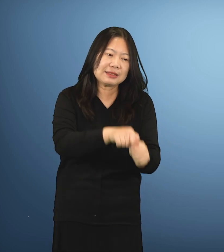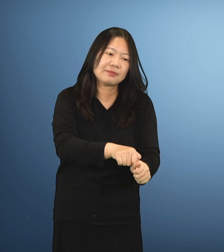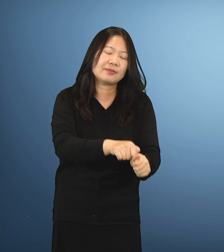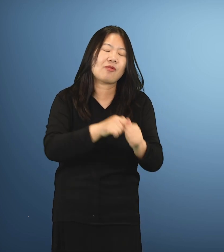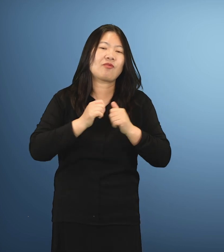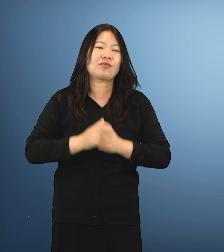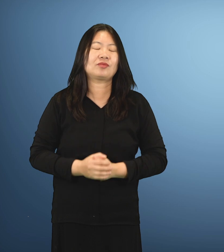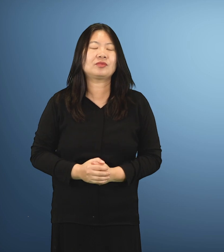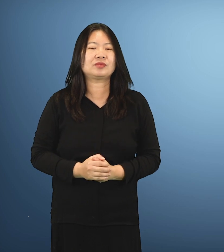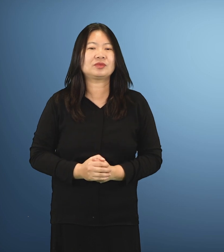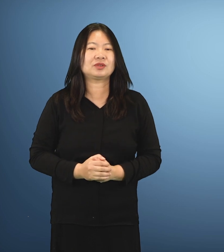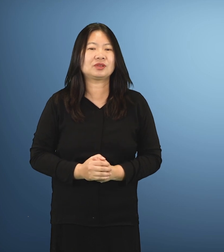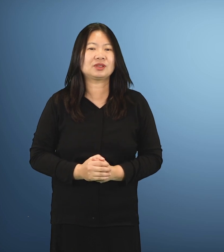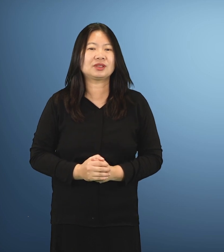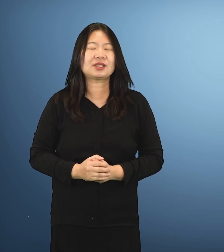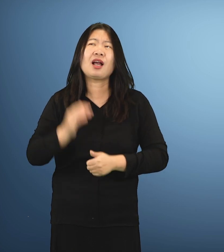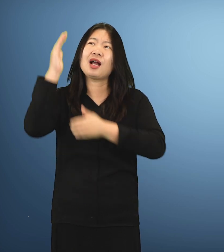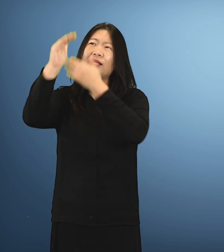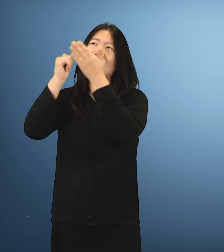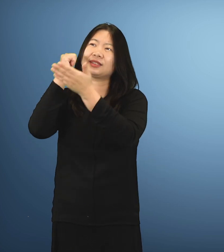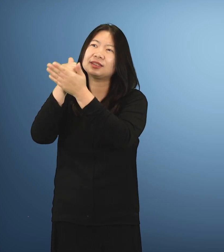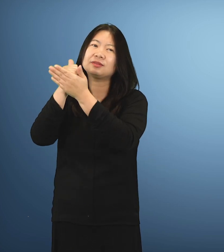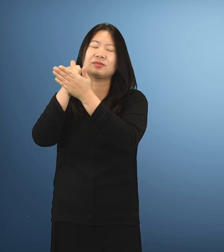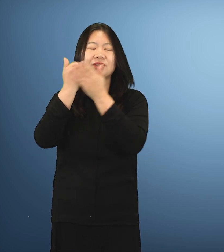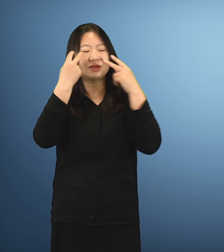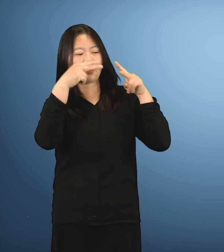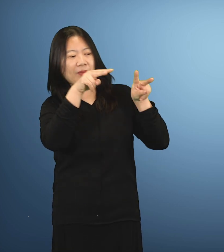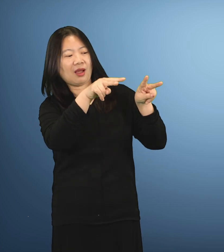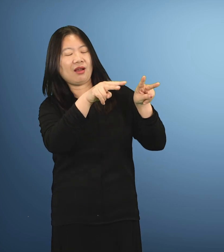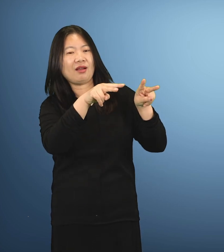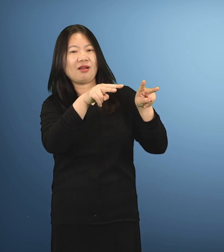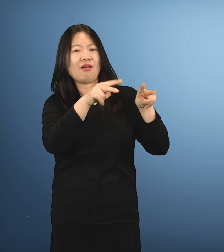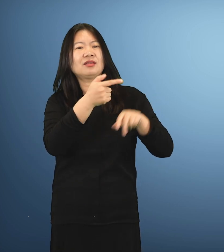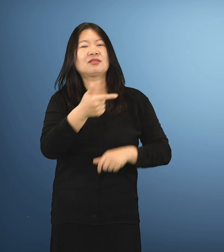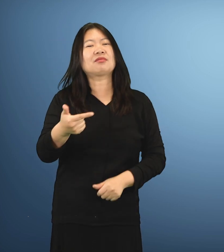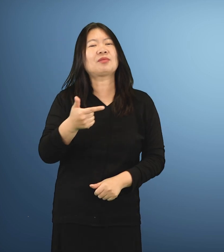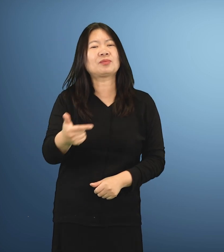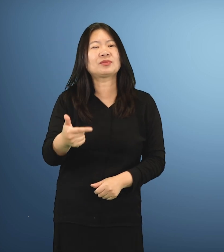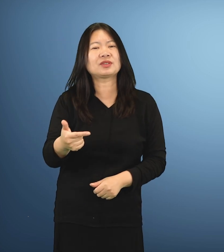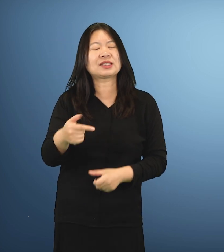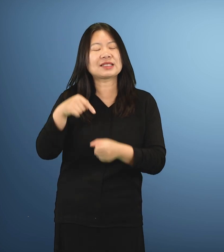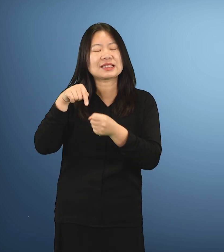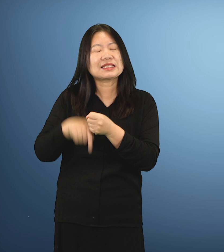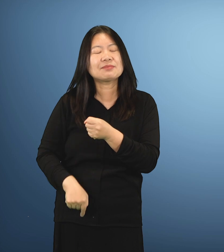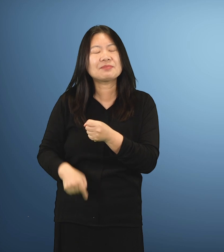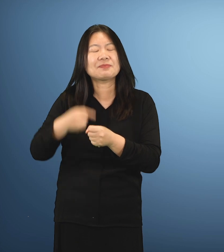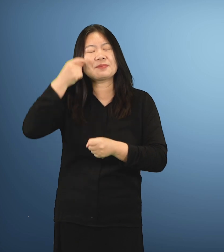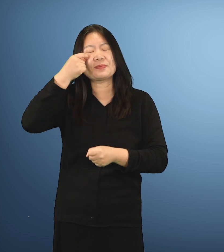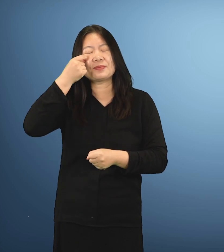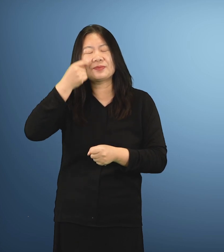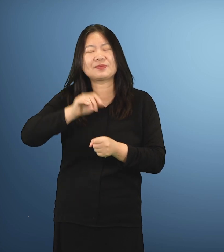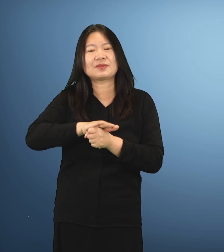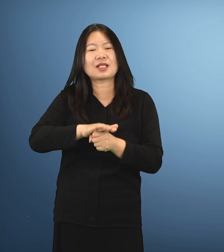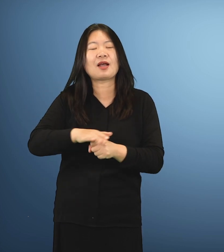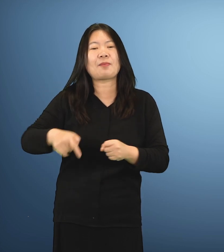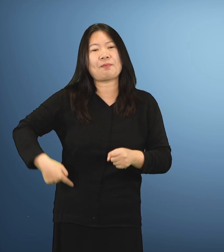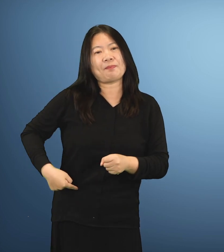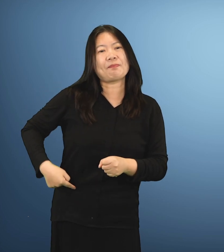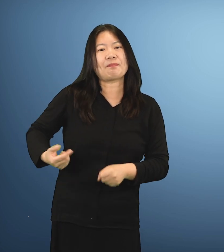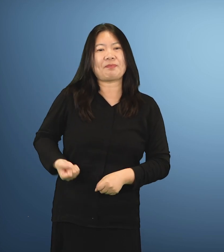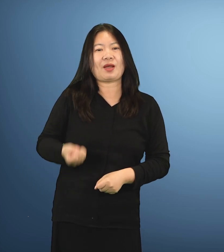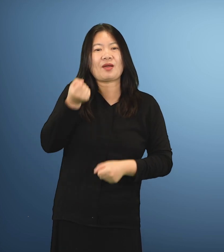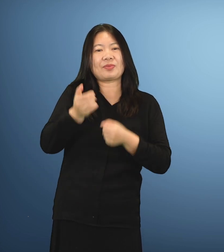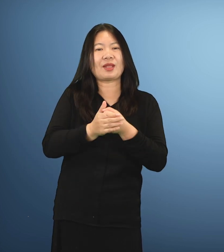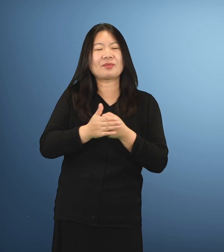징벌하고, 하나님이 거기에 대해서 너무 깊은 연민을 가지시고